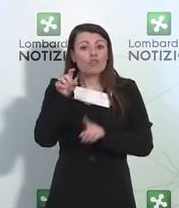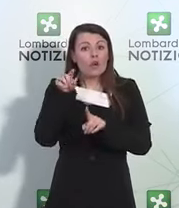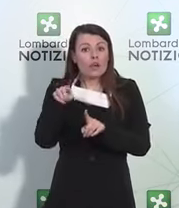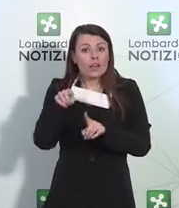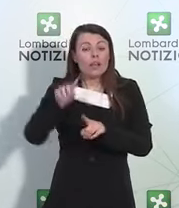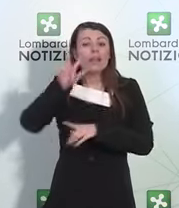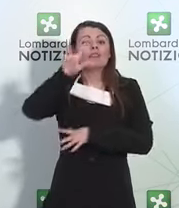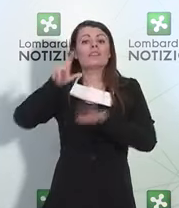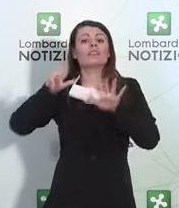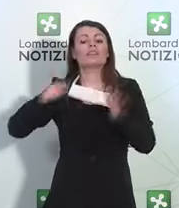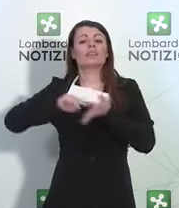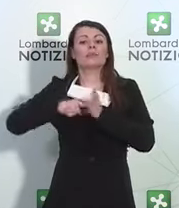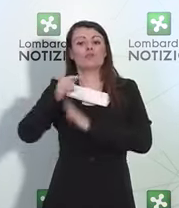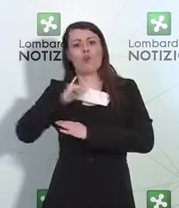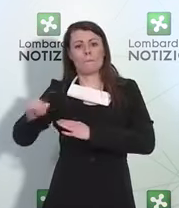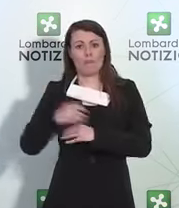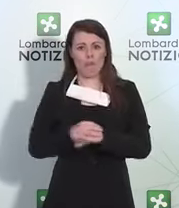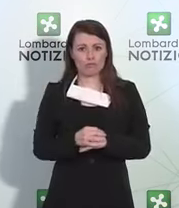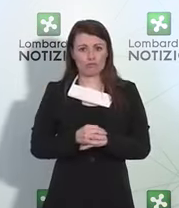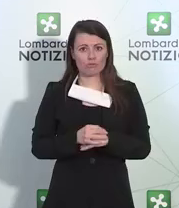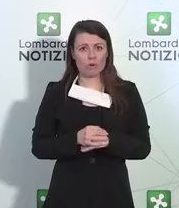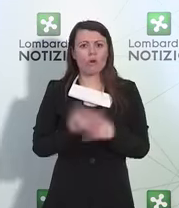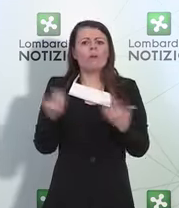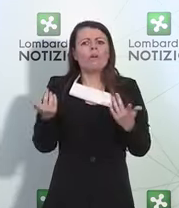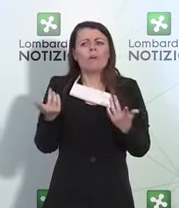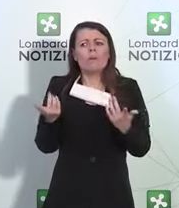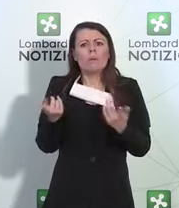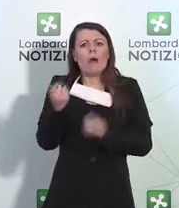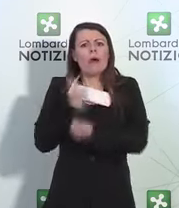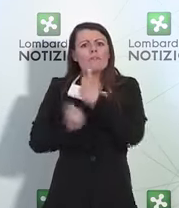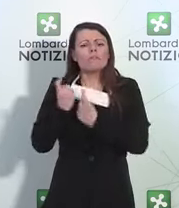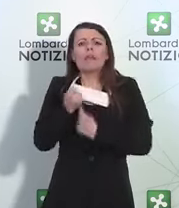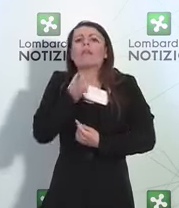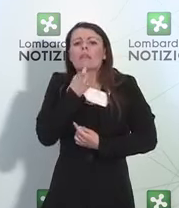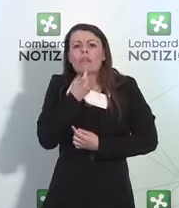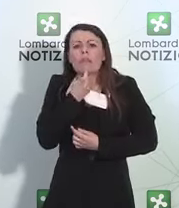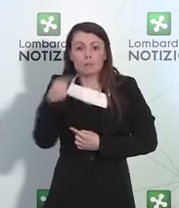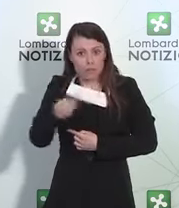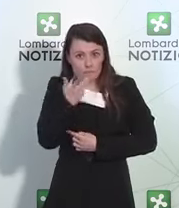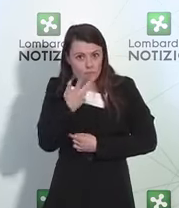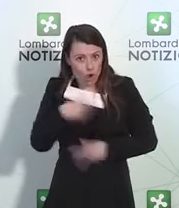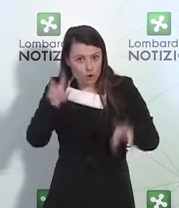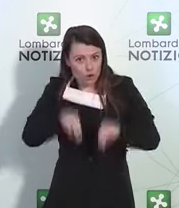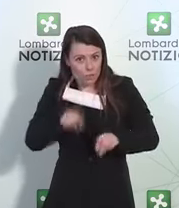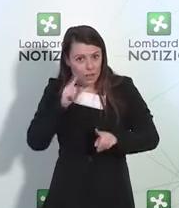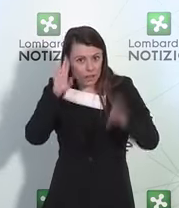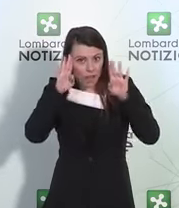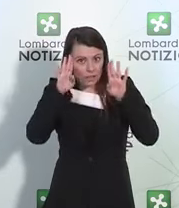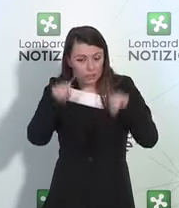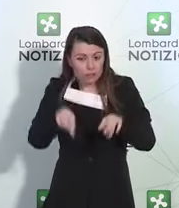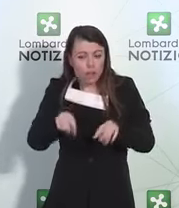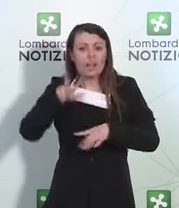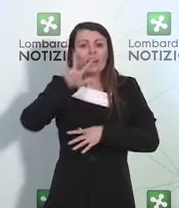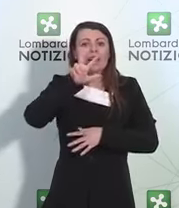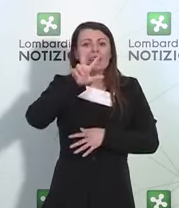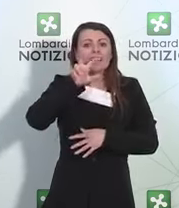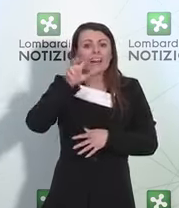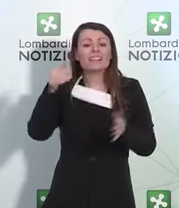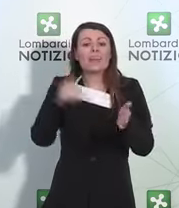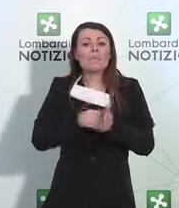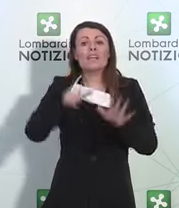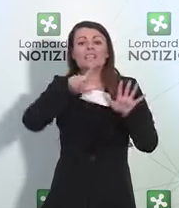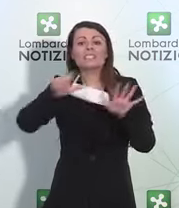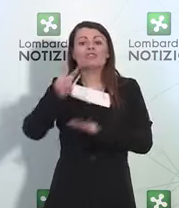milioni e mezzo da parte di e questo è l'altro aspetto che voglio sottolineare 30.724